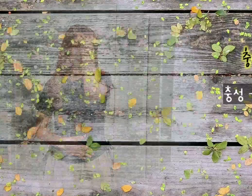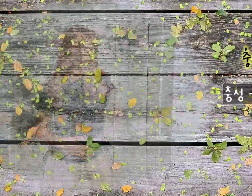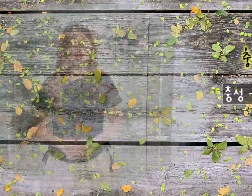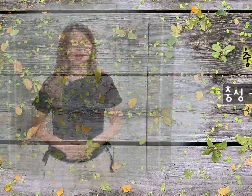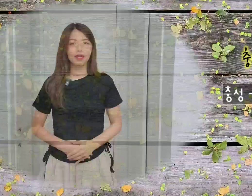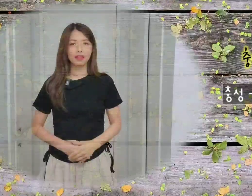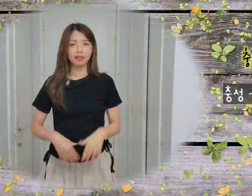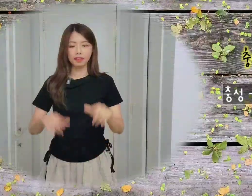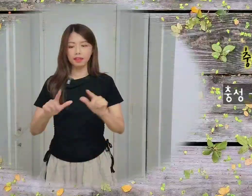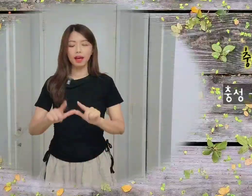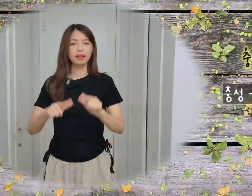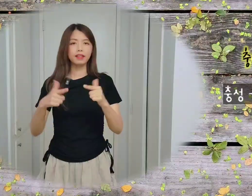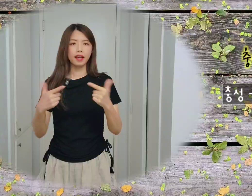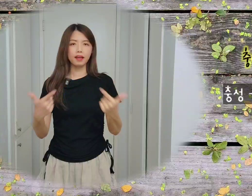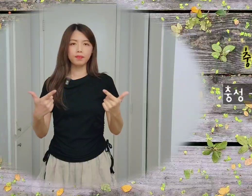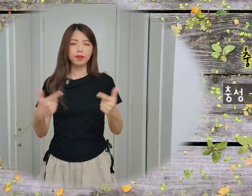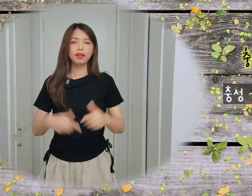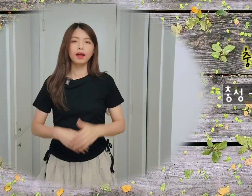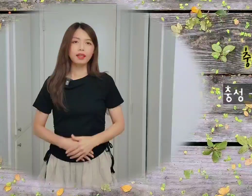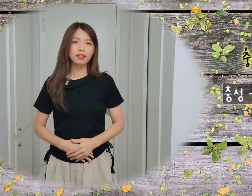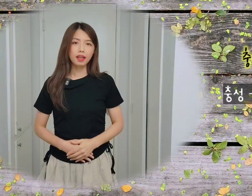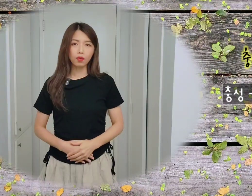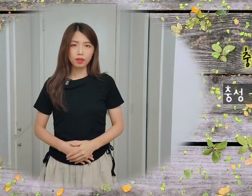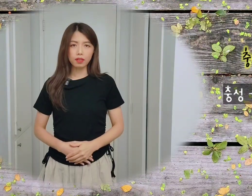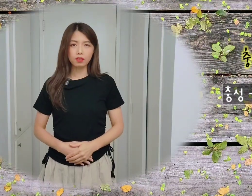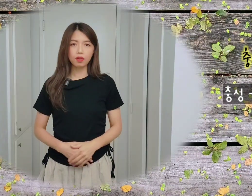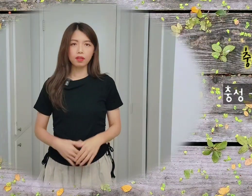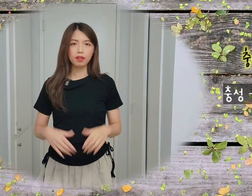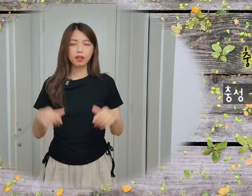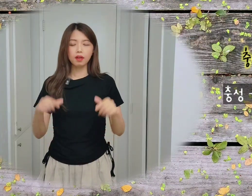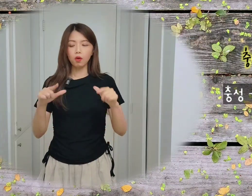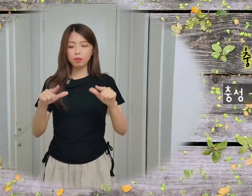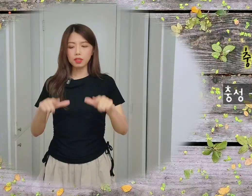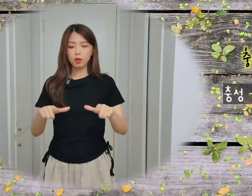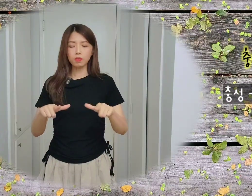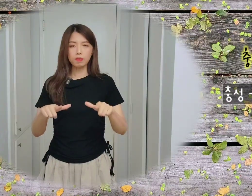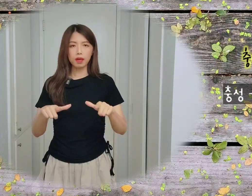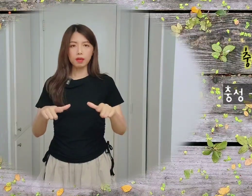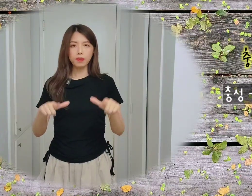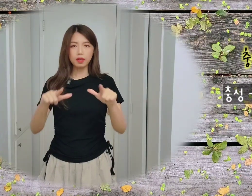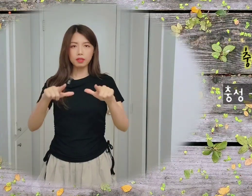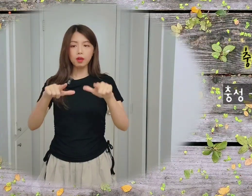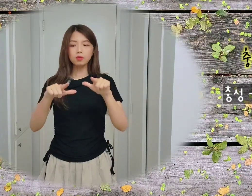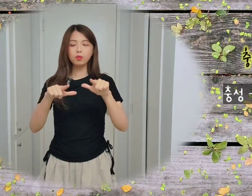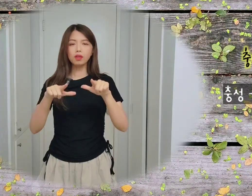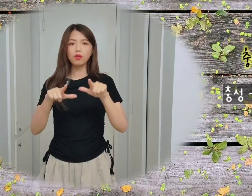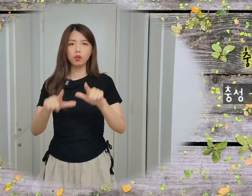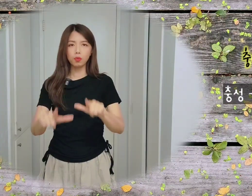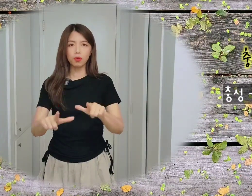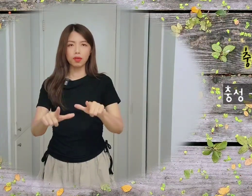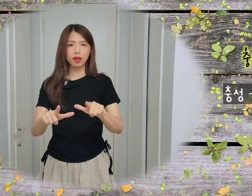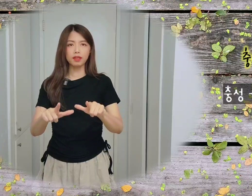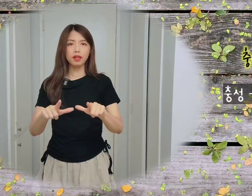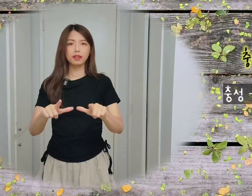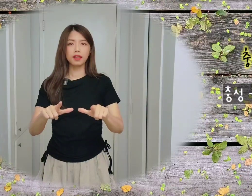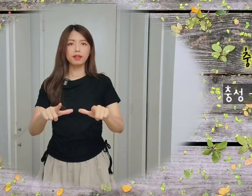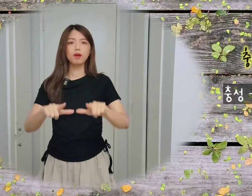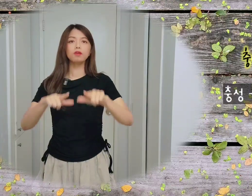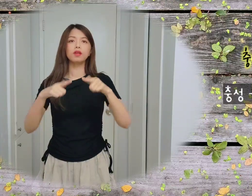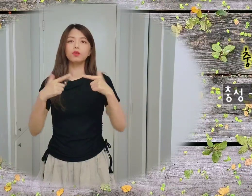충성, 아닌, 아니다. 아니다라고 하는 뜻의 수어는 엄지, 검지만 펴셔서 손등이 위로 보이게